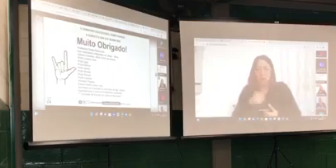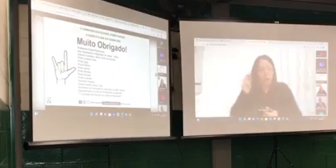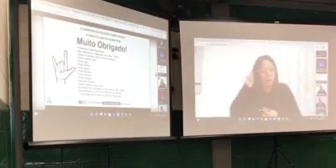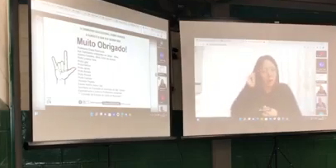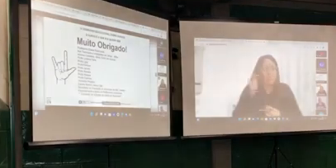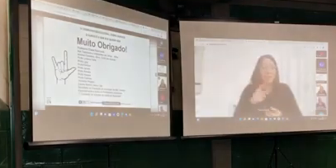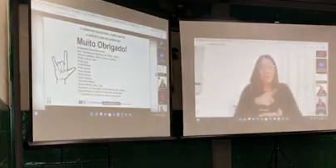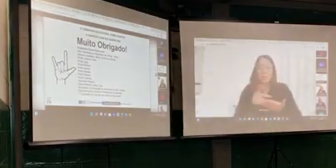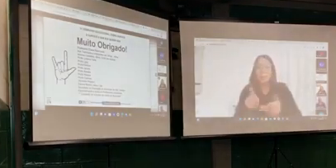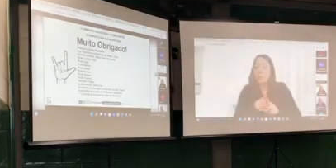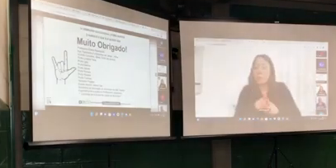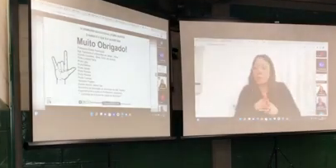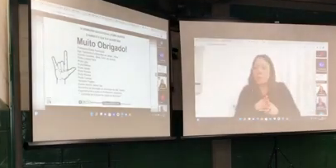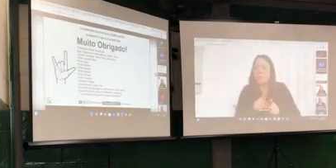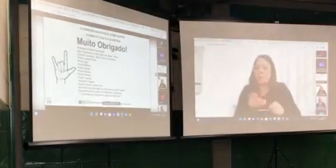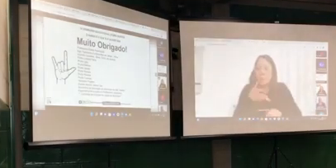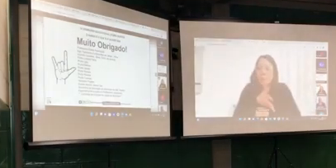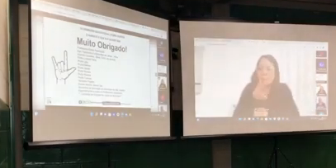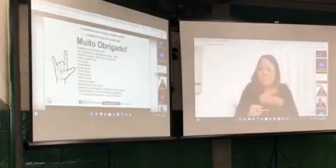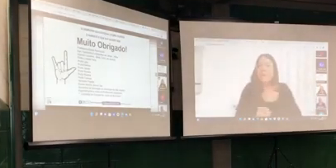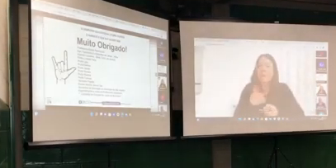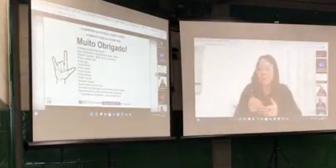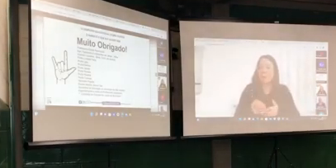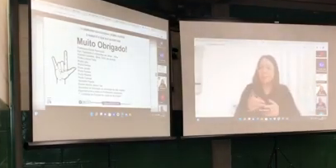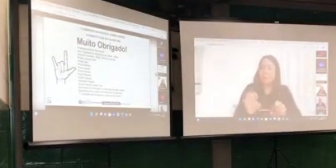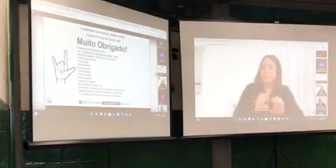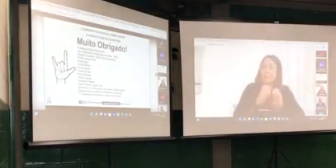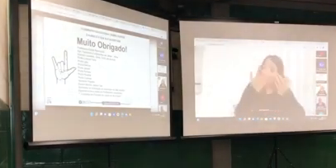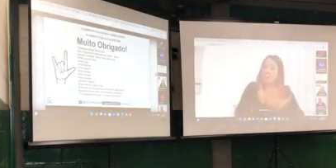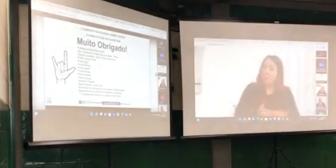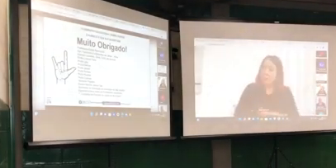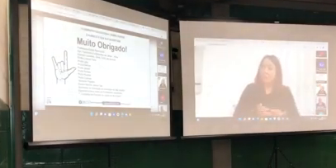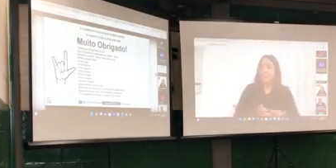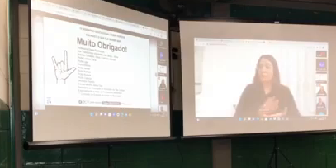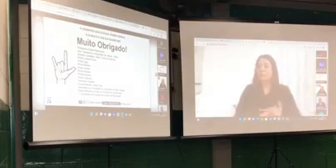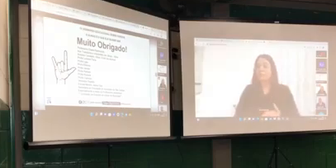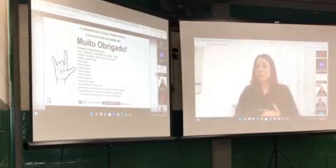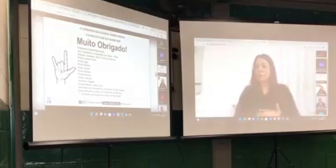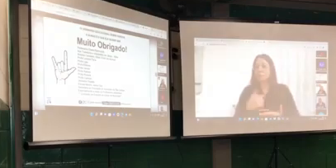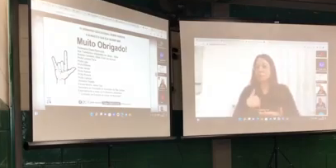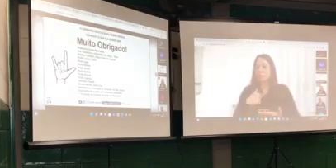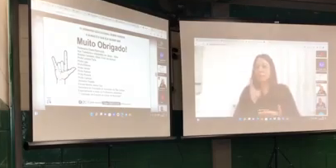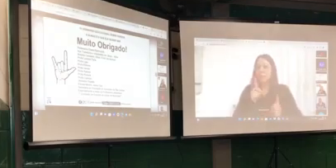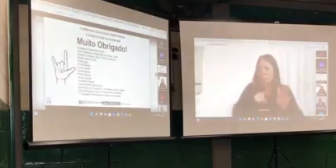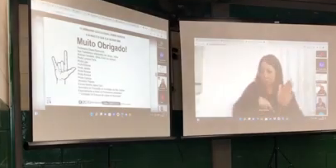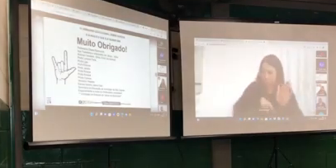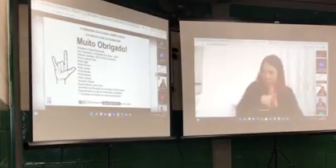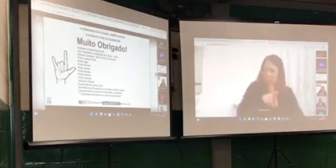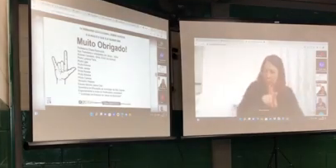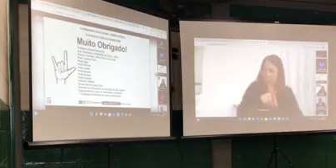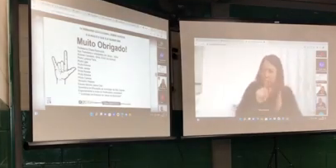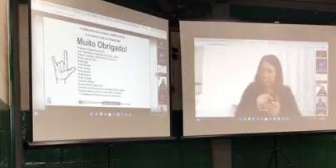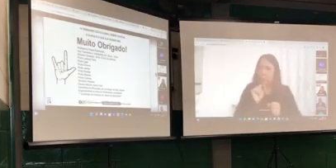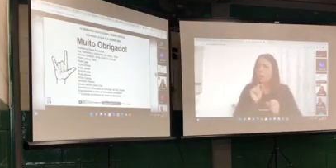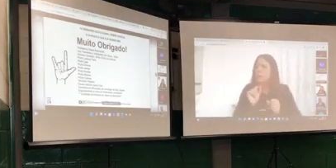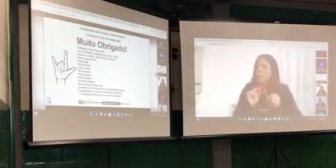a gente vai participar, né, dos eventos, e eu sempre pergunto, né, o que está sendo feito? Então, eu